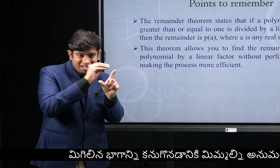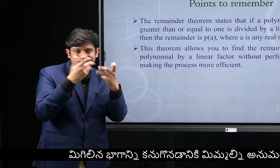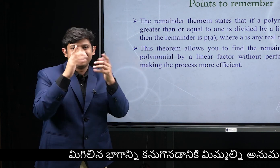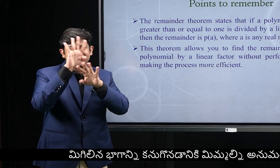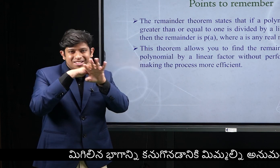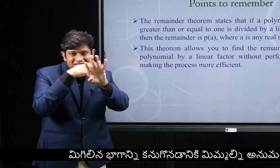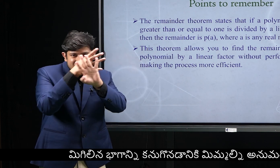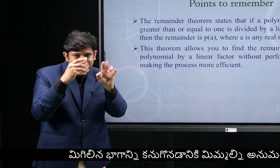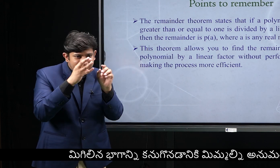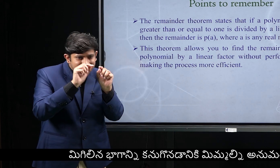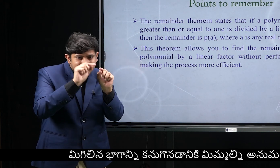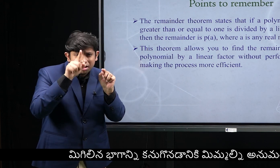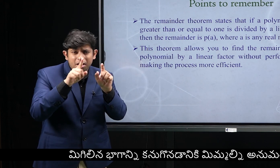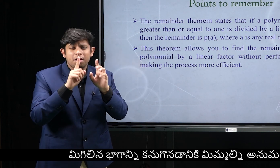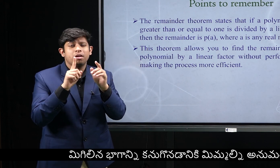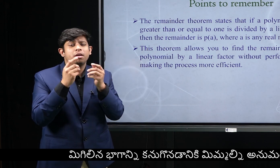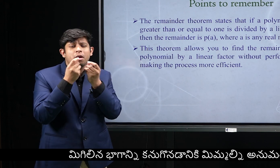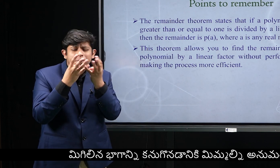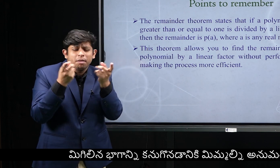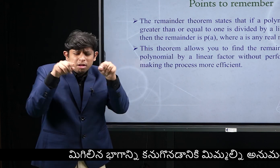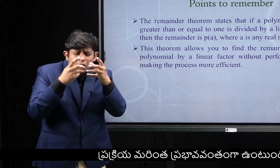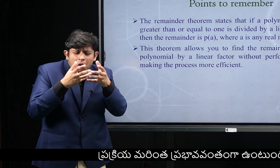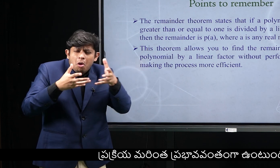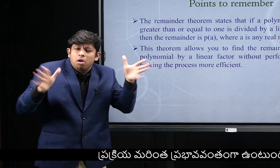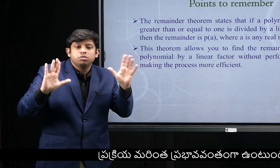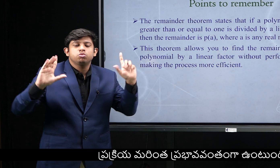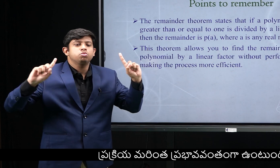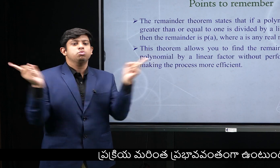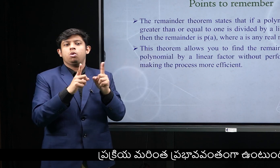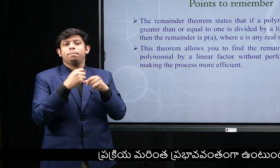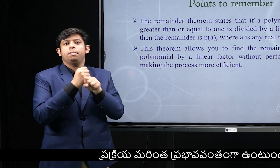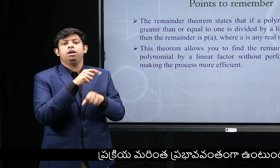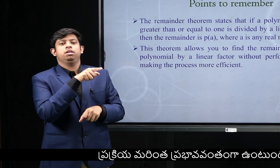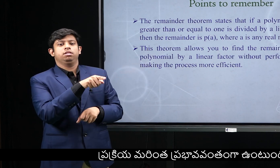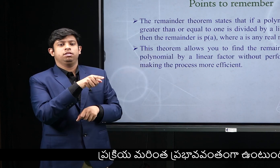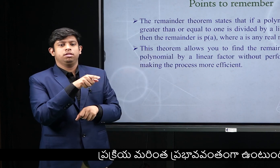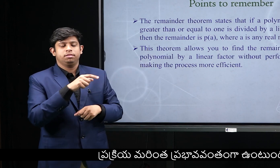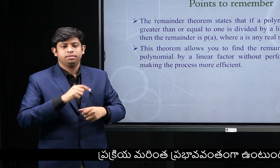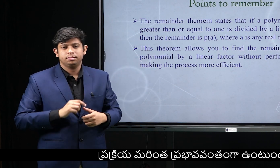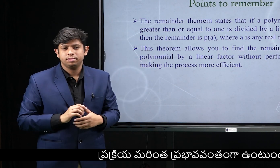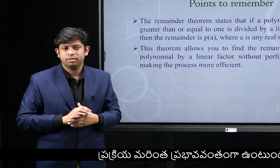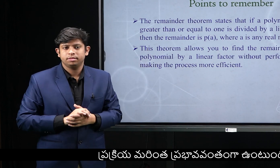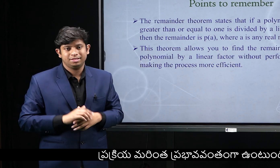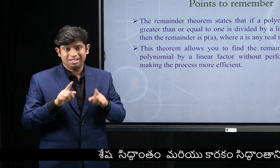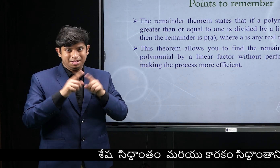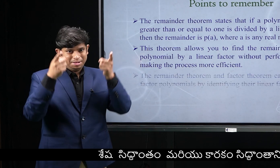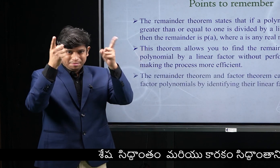భాగాన్ని కనుక్కోవడానికి మిమ్మల్ని అనుమతిస్తుంది. ప్రక్రియ మరింత ప్రభావవంతంగా ఉంటుంది. శేష